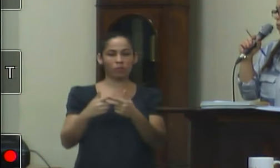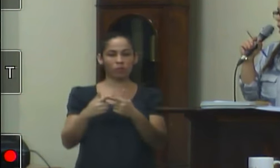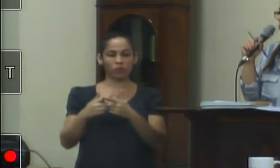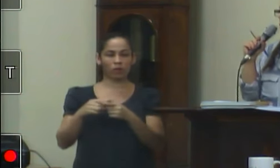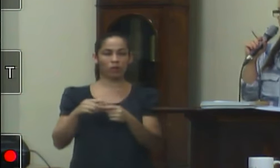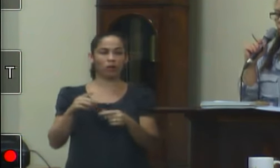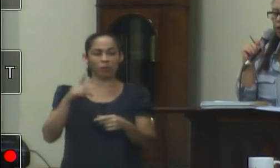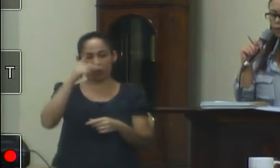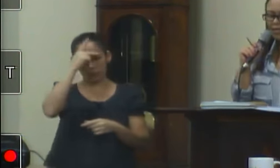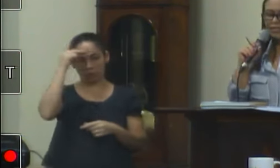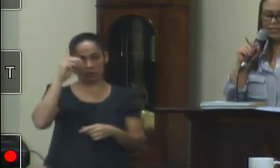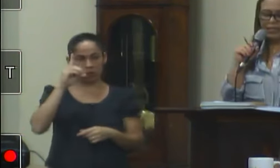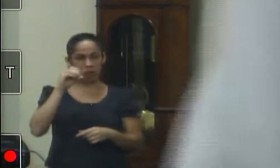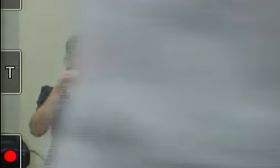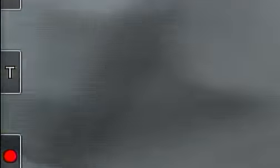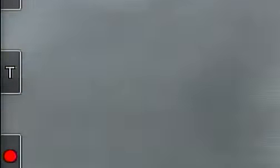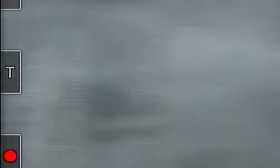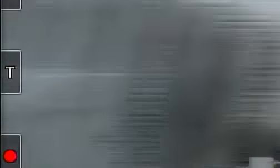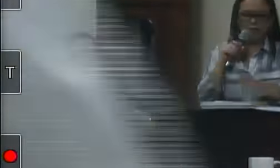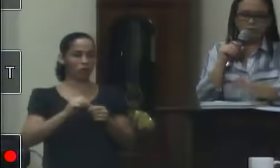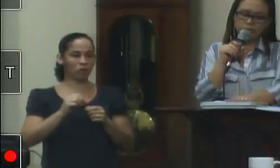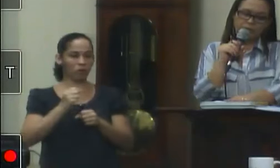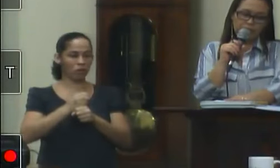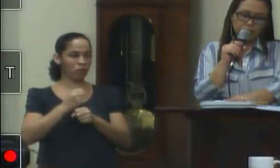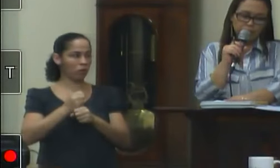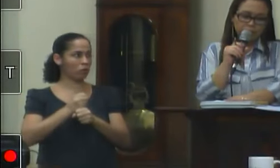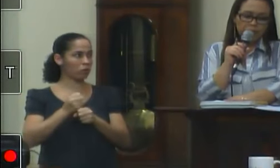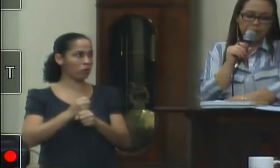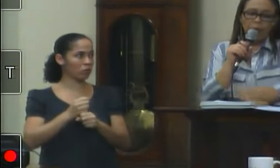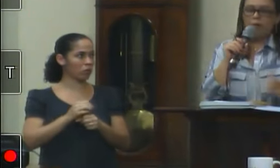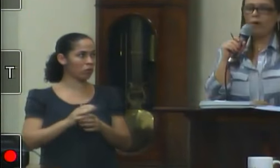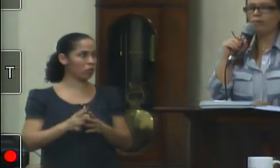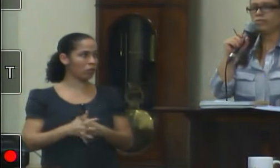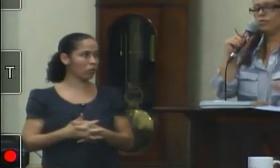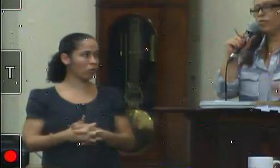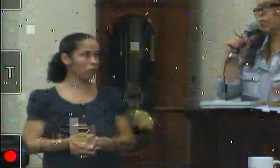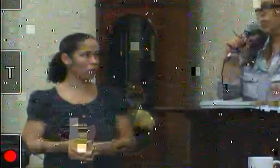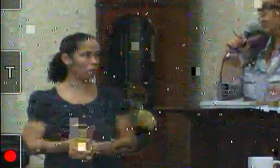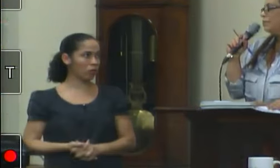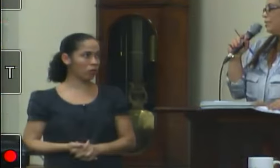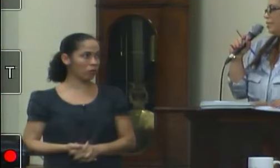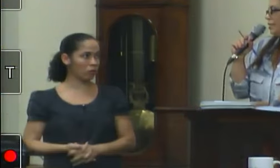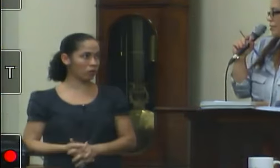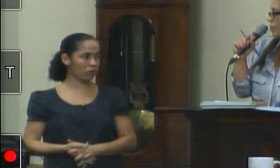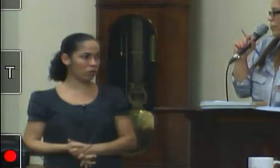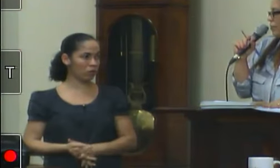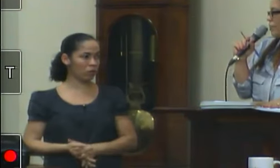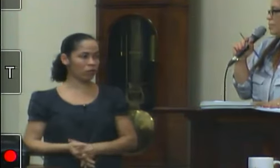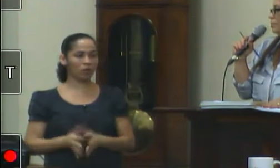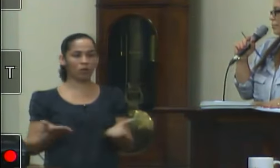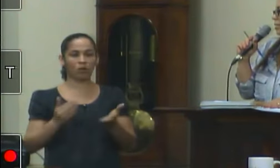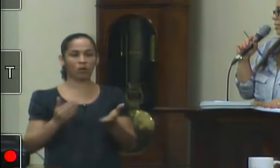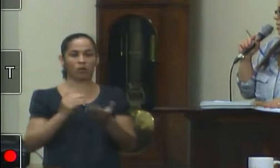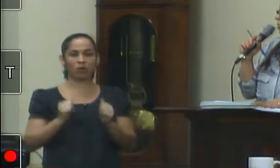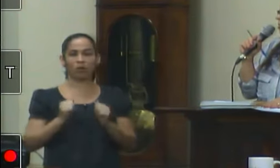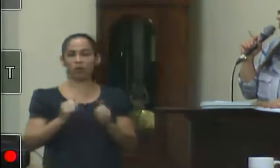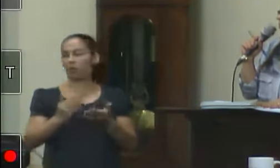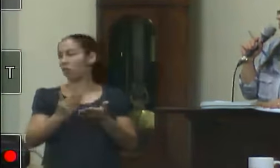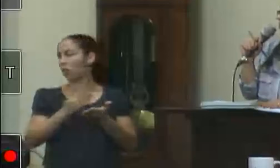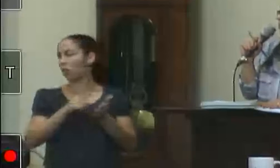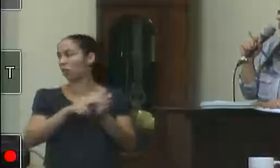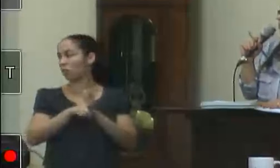do imóvel para fazer essa reforma nos prédios. Bom, estou aberta aqui às perguntas,